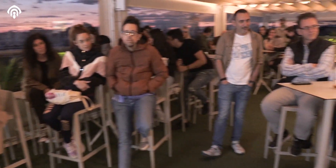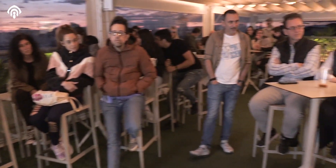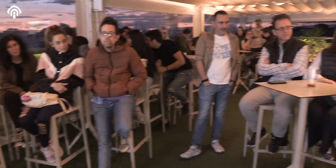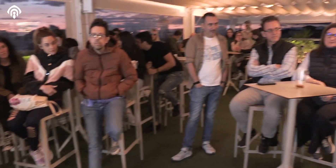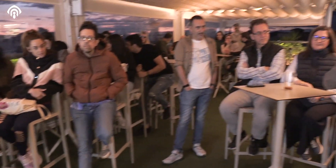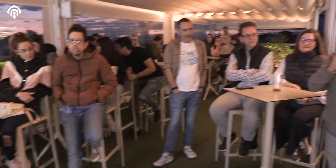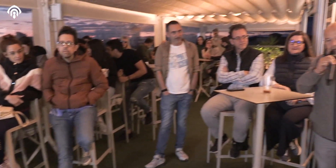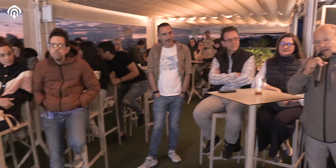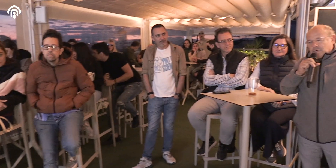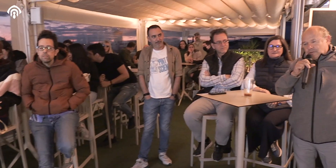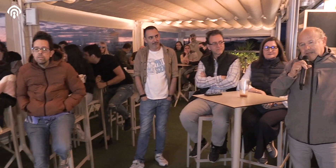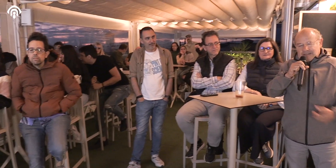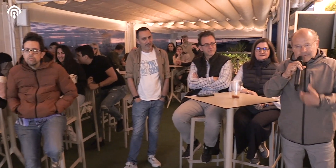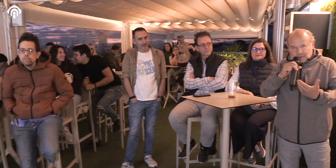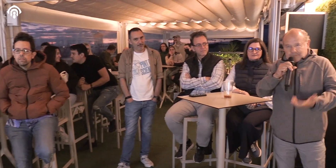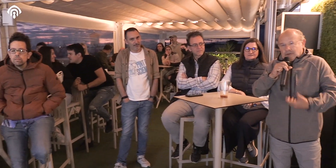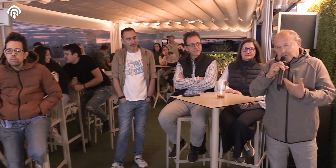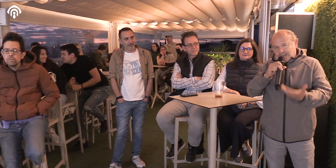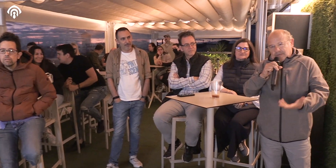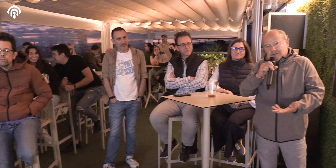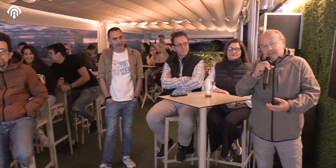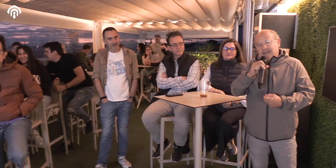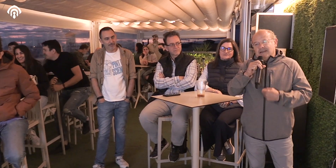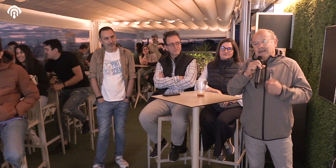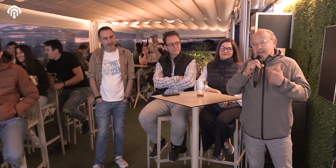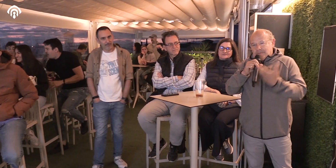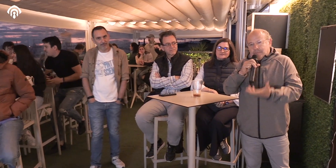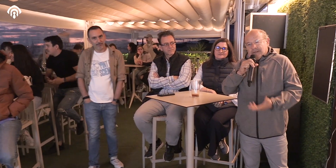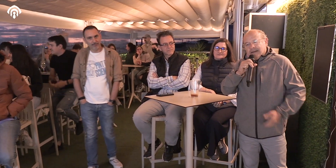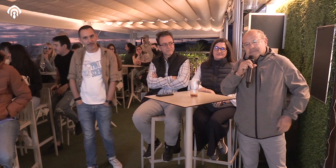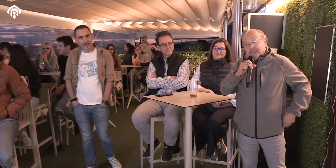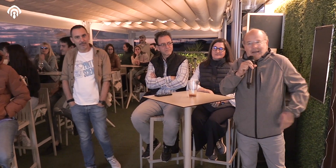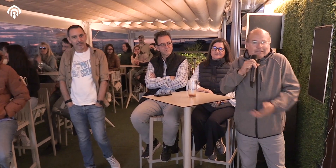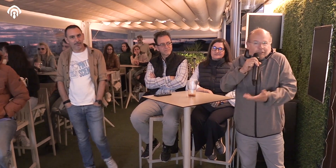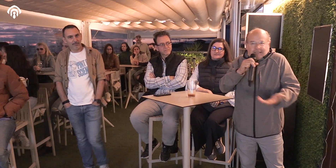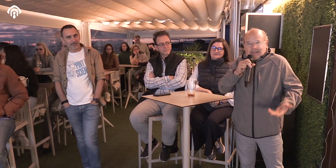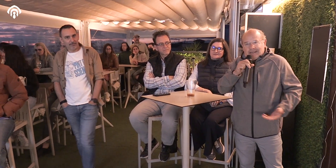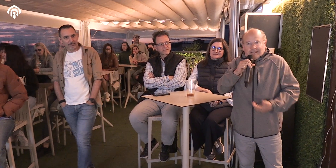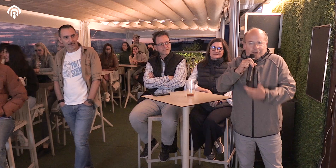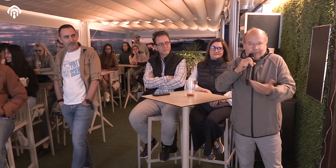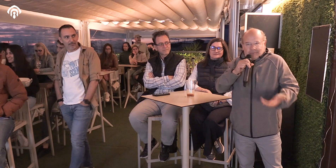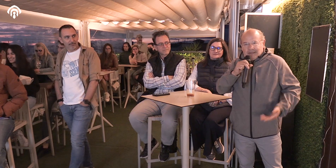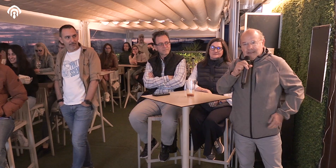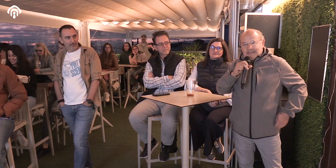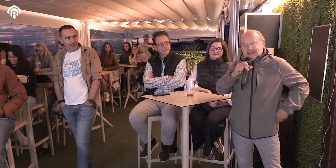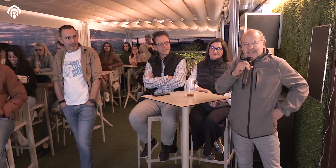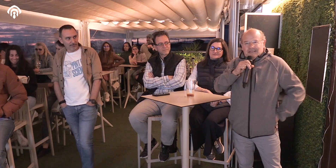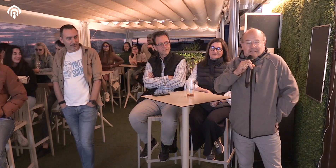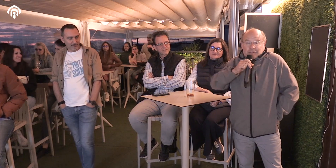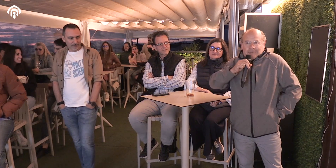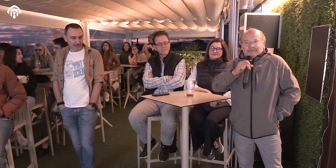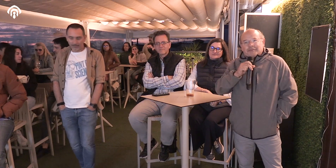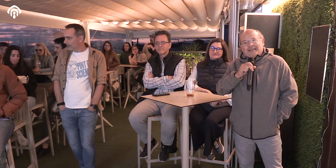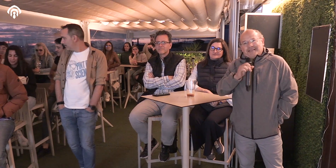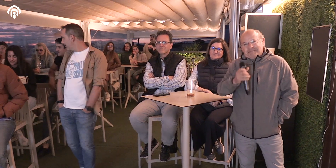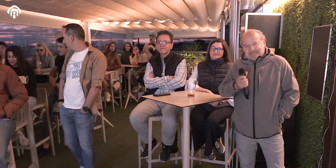tiene algunos mecanismos biológicos que puedan llevar al torrente sanguíneo determinadas... Yo